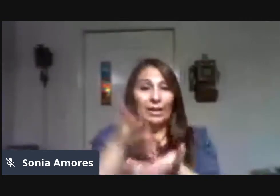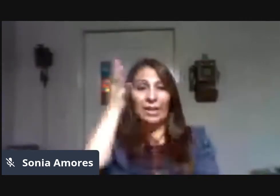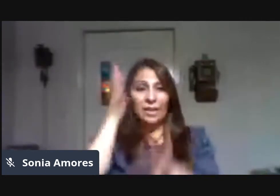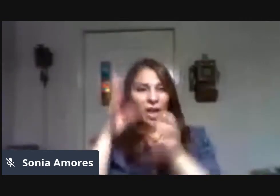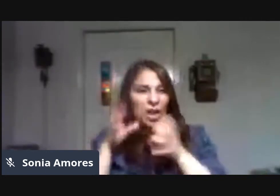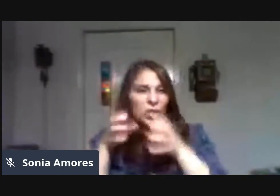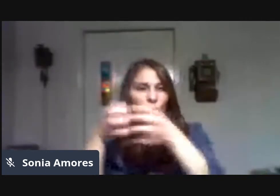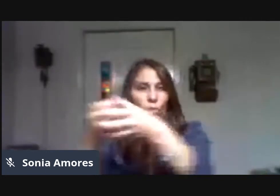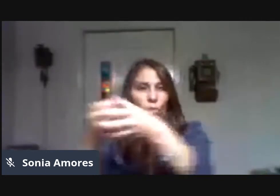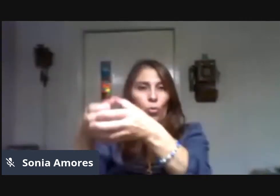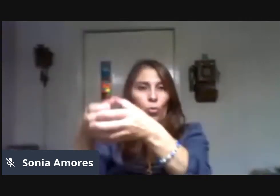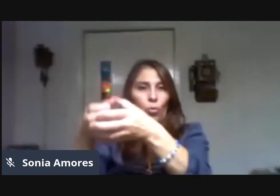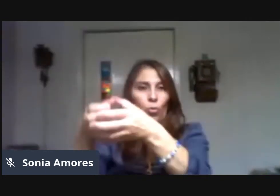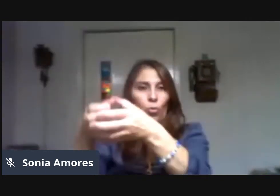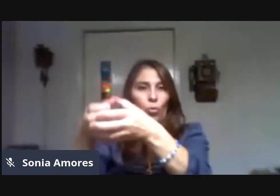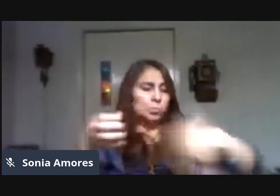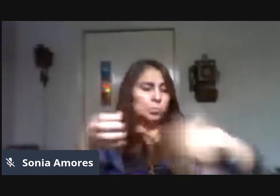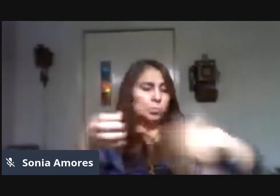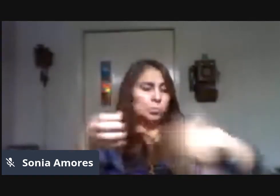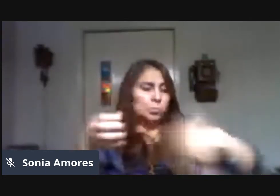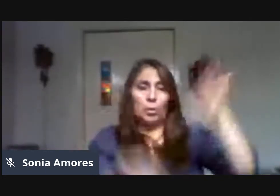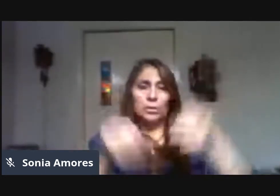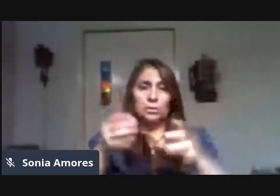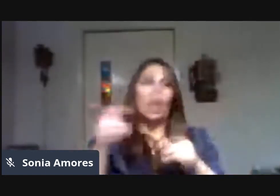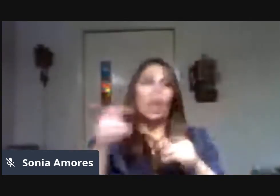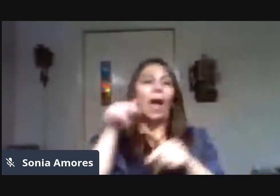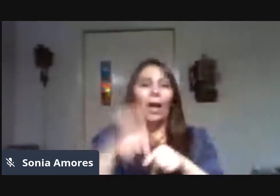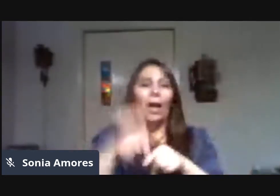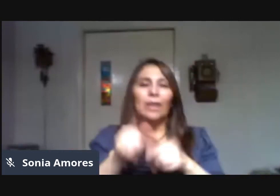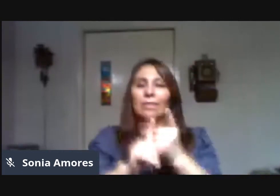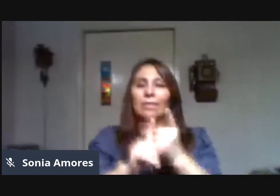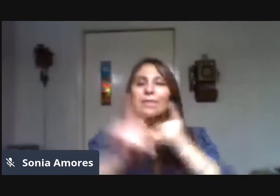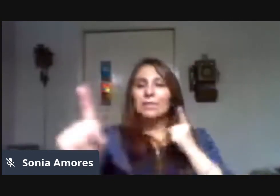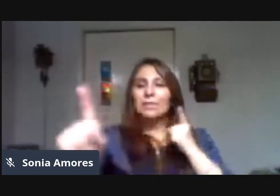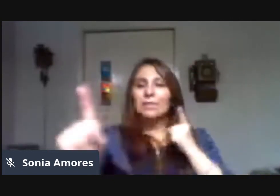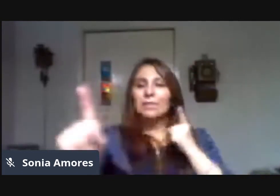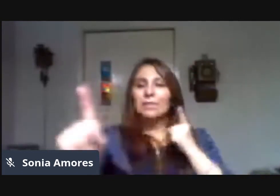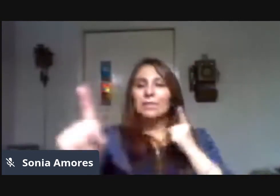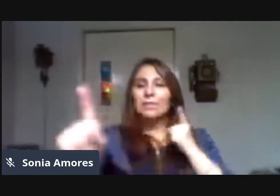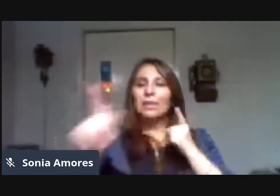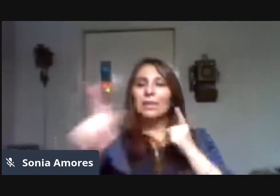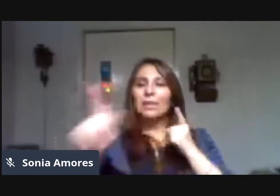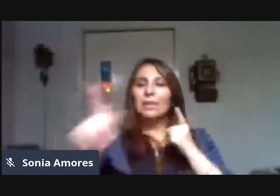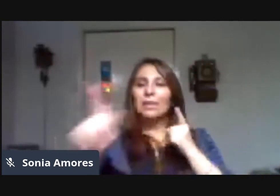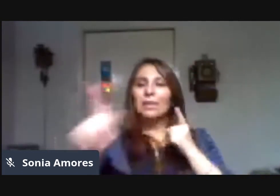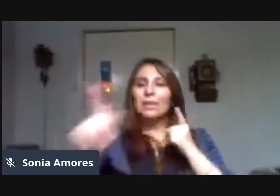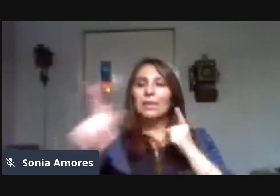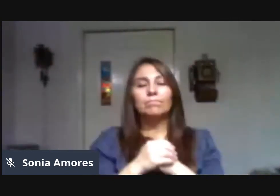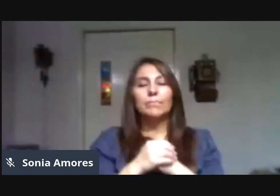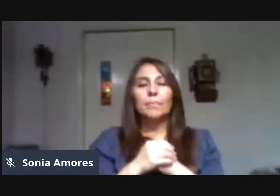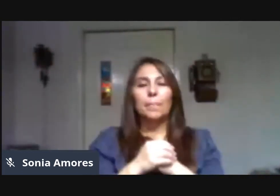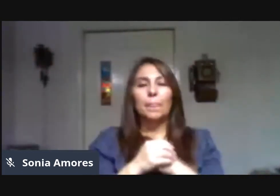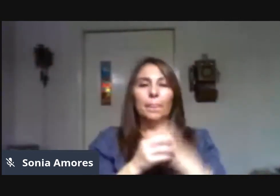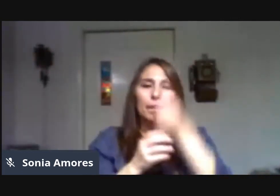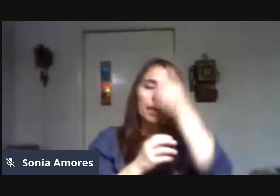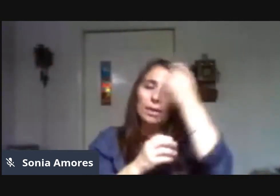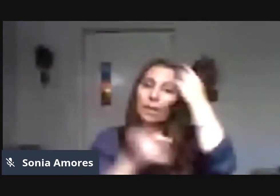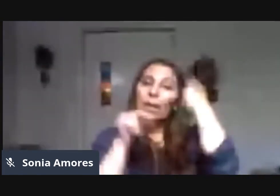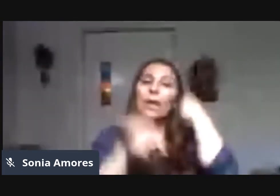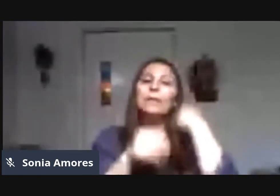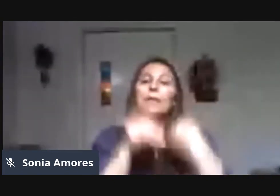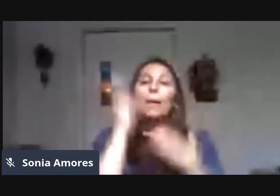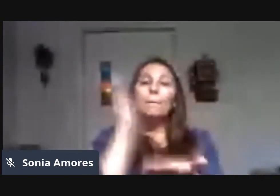es un distanciamiento social. Lo que nos muestra esta pandemia